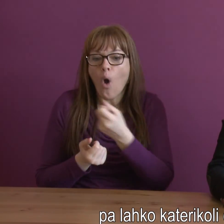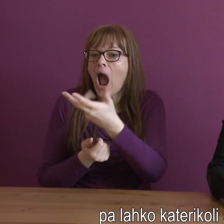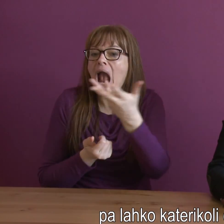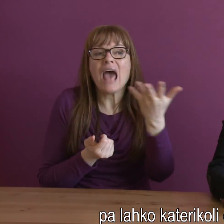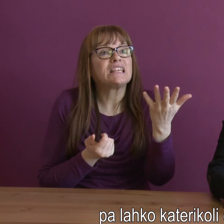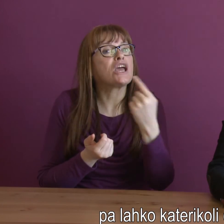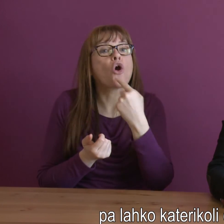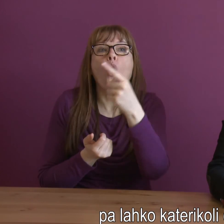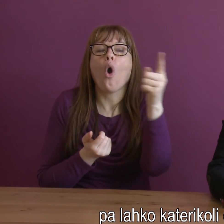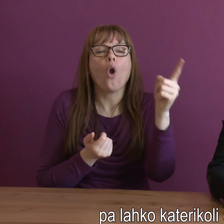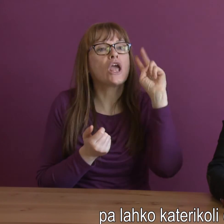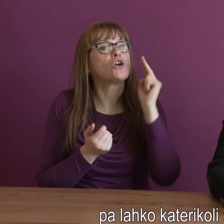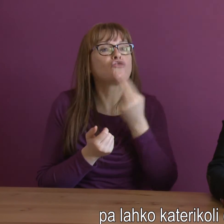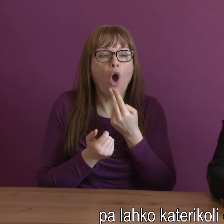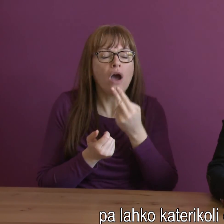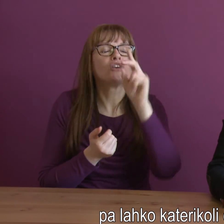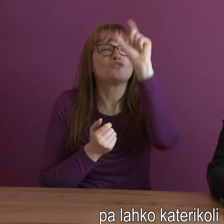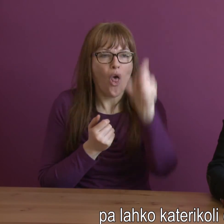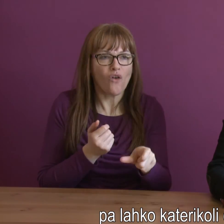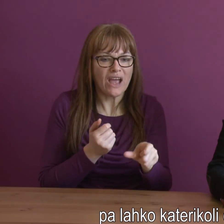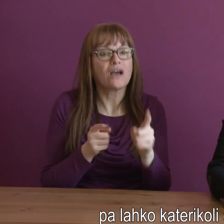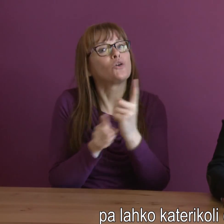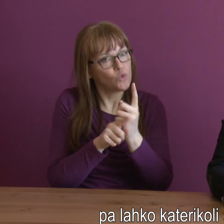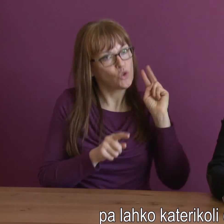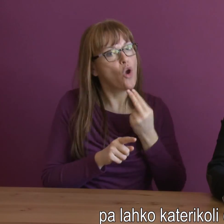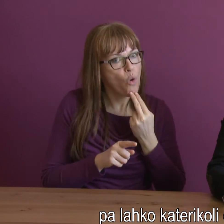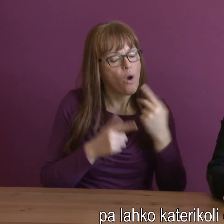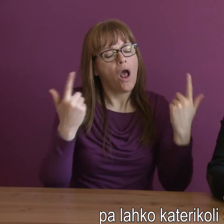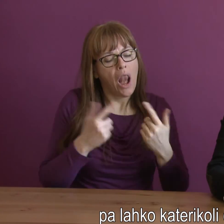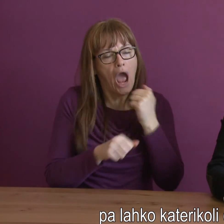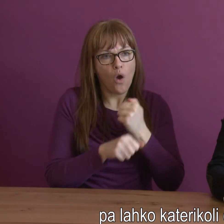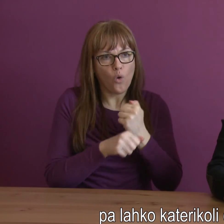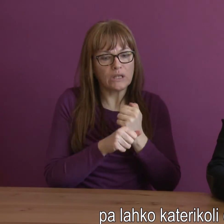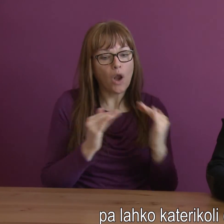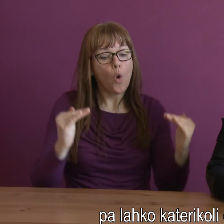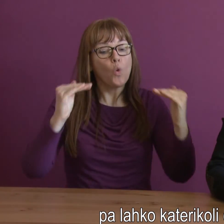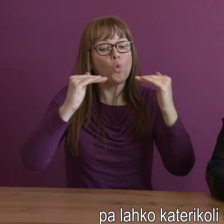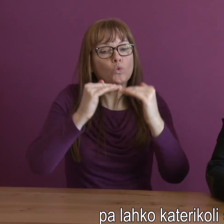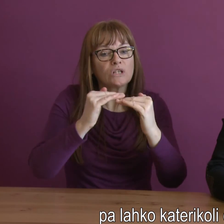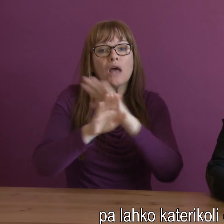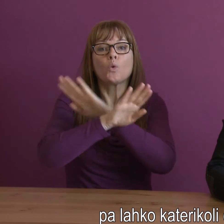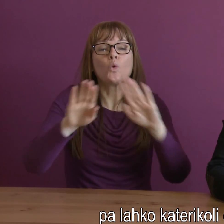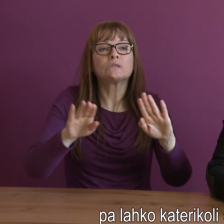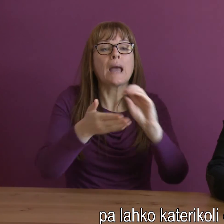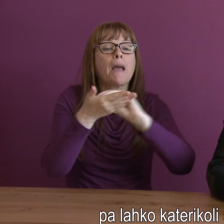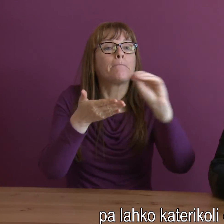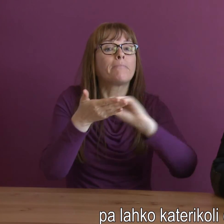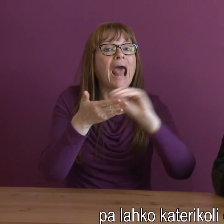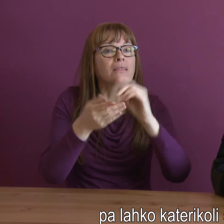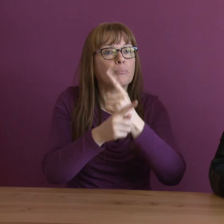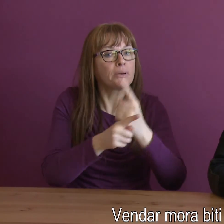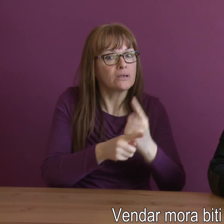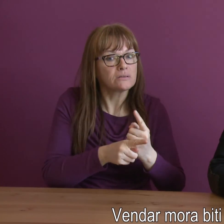katerikoli človek, torej tudi gluh, dela v skladu z vsemi predpisi,